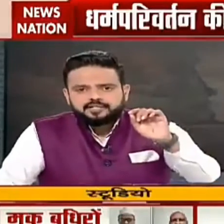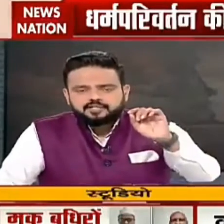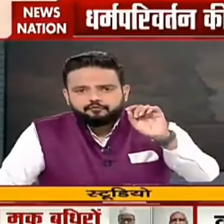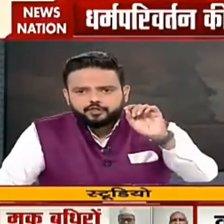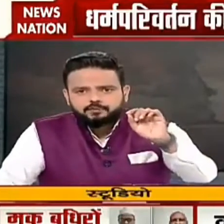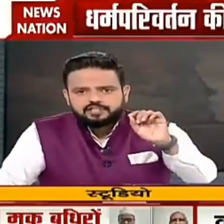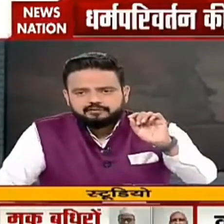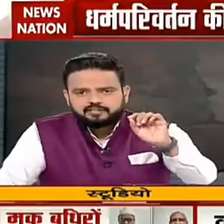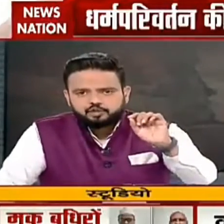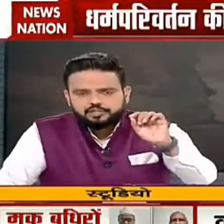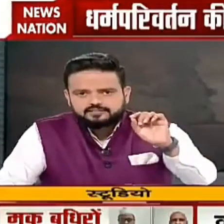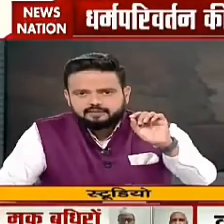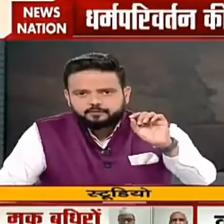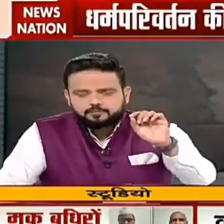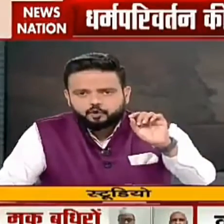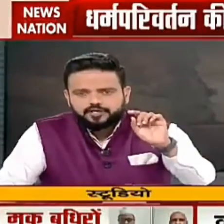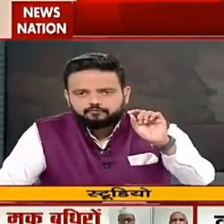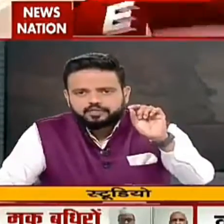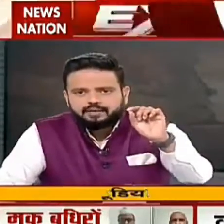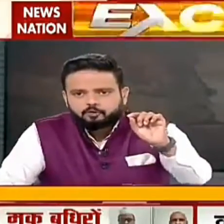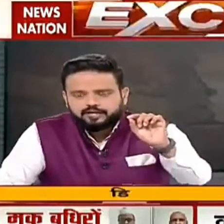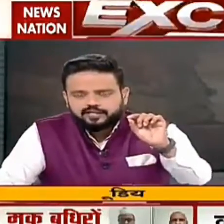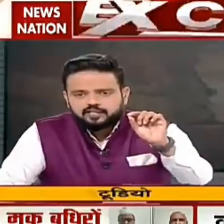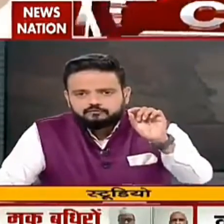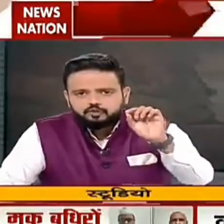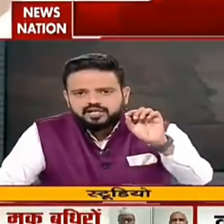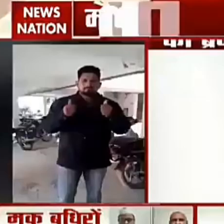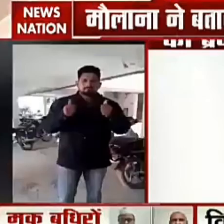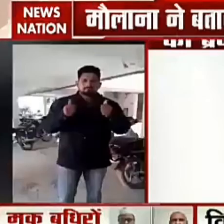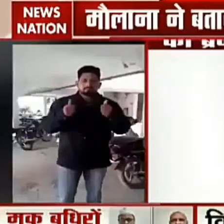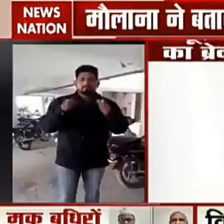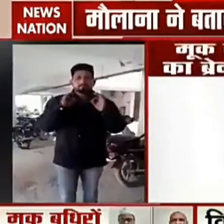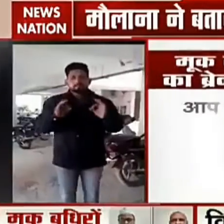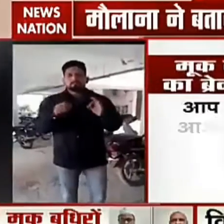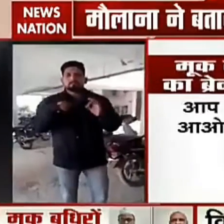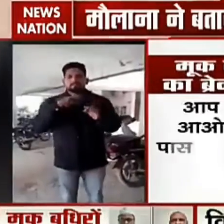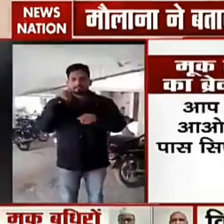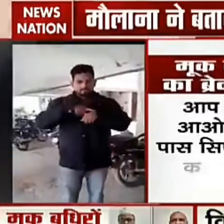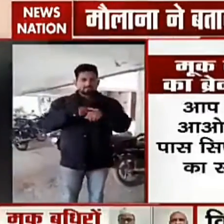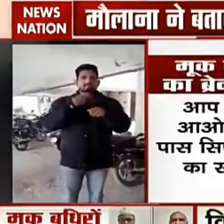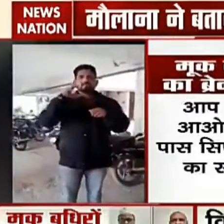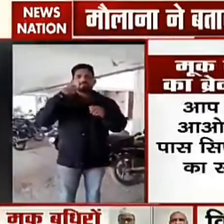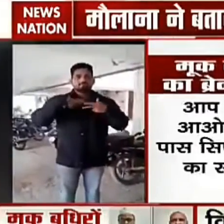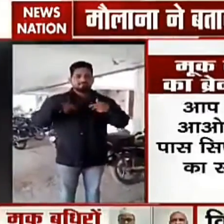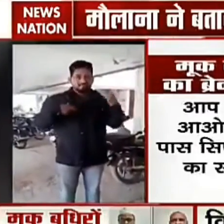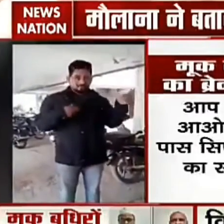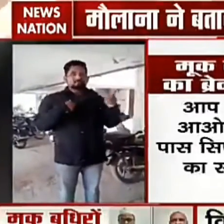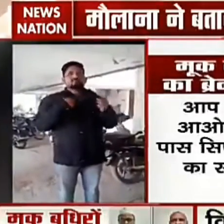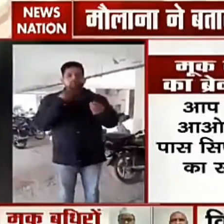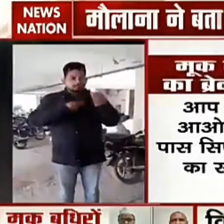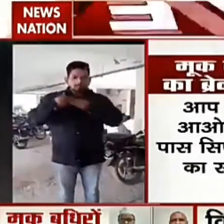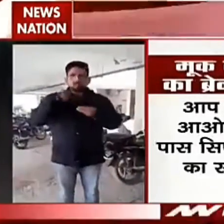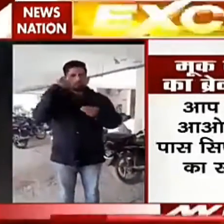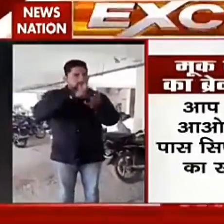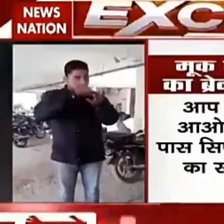जी प्रीति जी, मैं देखिए वो वीडियो में चलवाता हूं, जो शख्स यहां पर कुछ बोल रहा है, वो क्या बोल रहा है वो जरा आप एक बार बताइएगा। जी प्रीति जी,